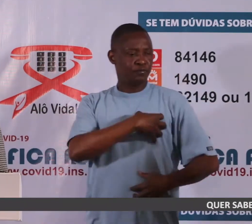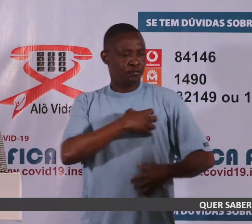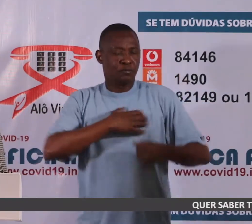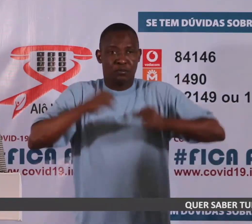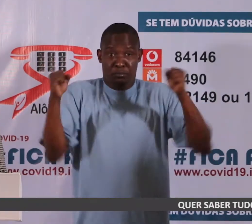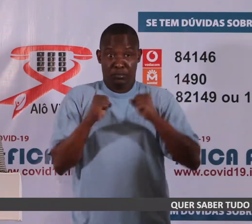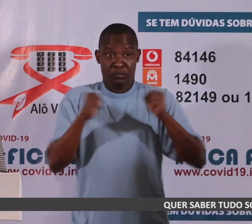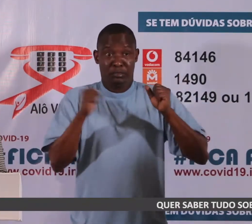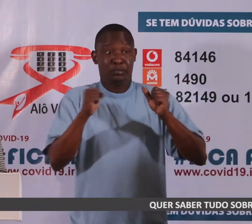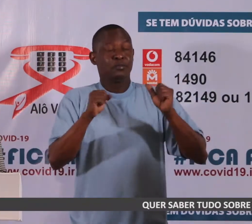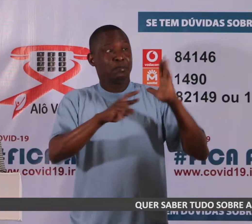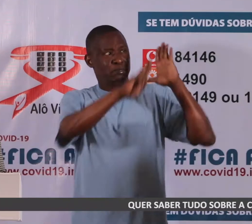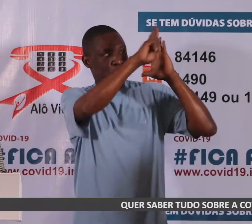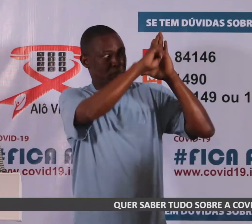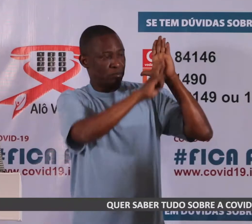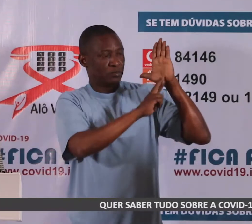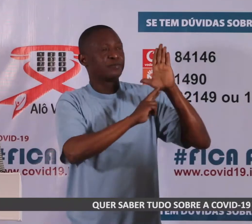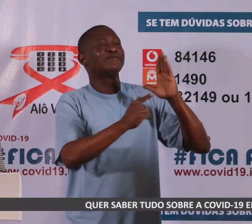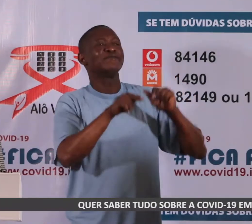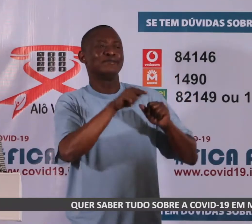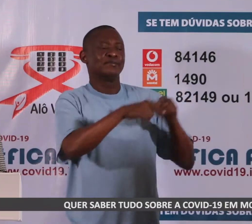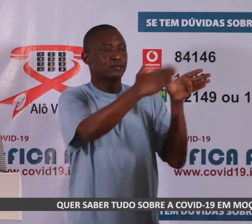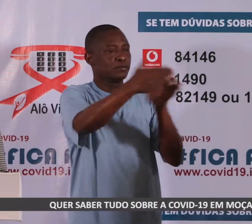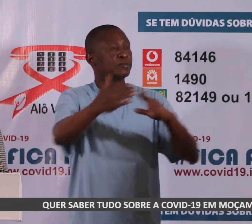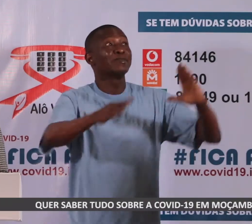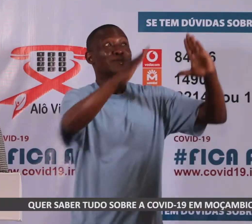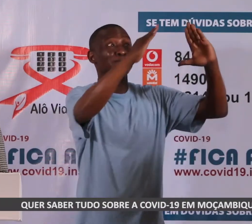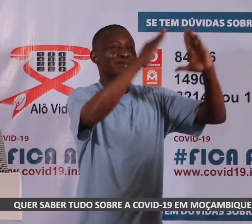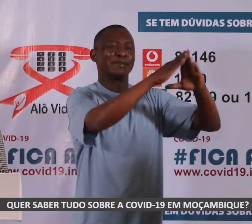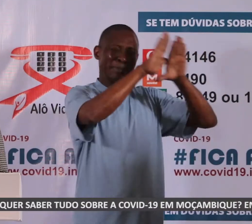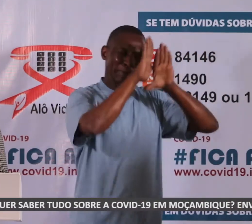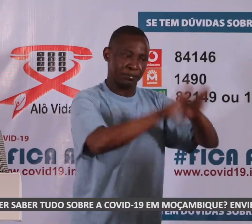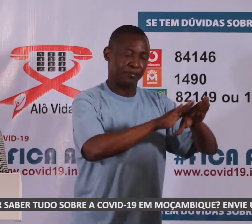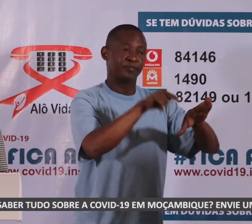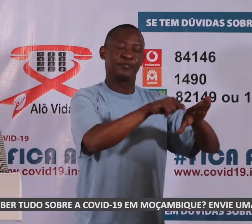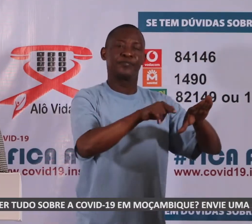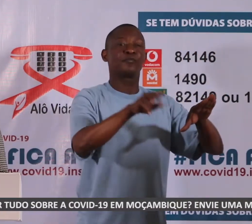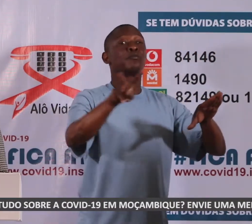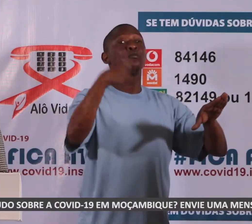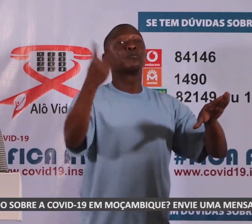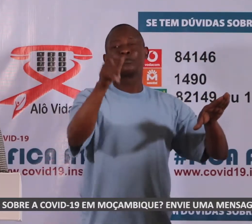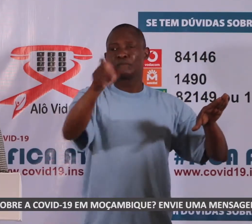decorrendo processo de identificação e mapeamento dos possíveis contactos.